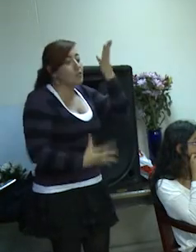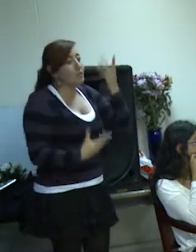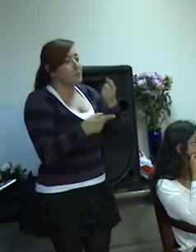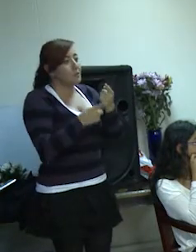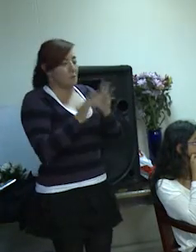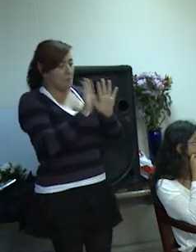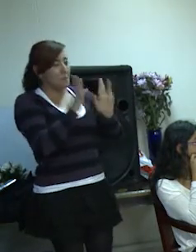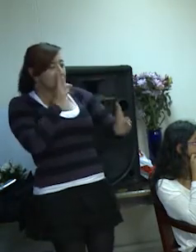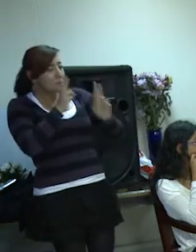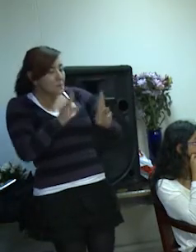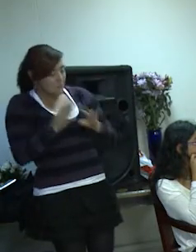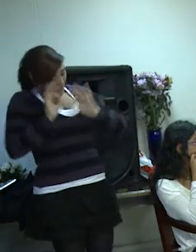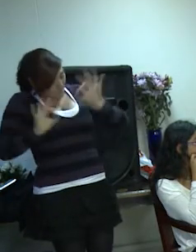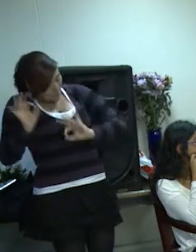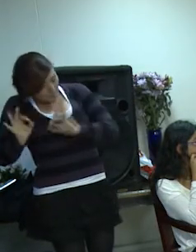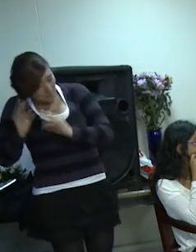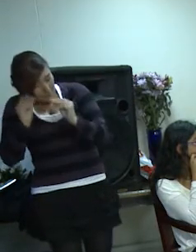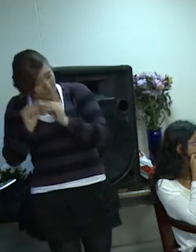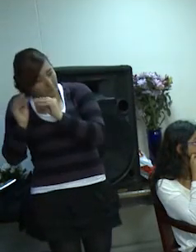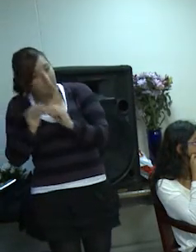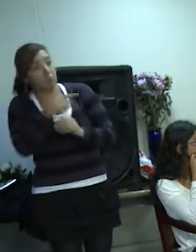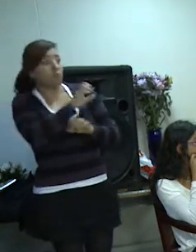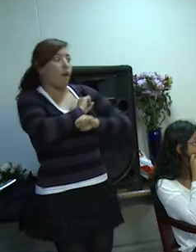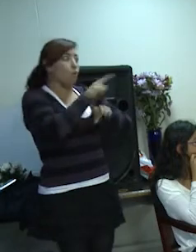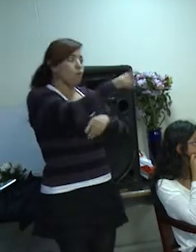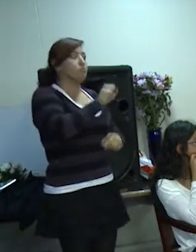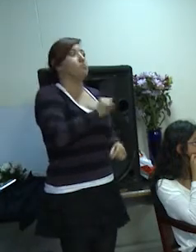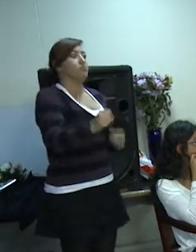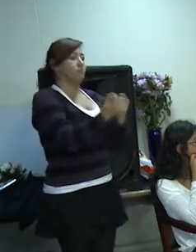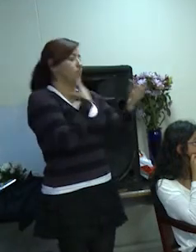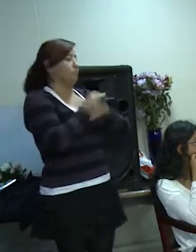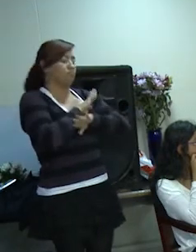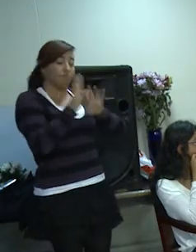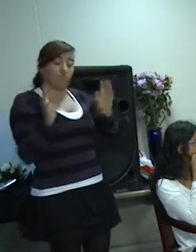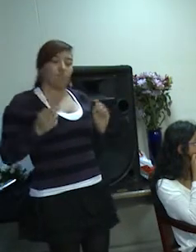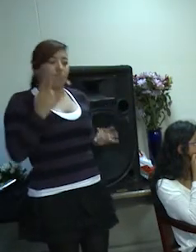los requerimientos que ustedes con todo derecho nos están haciendo.